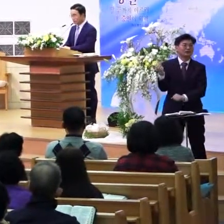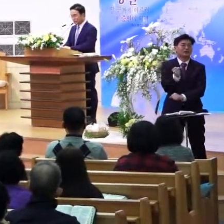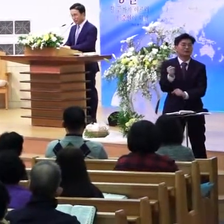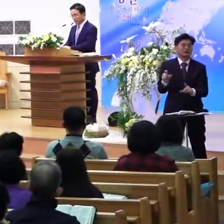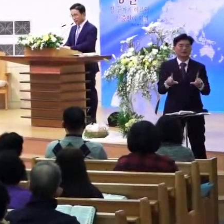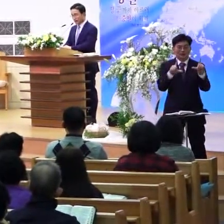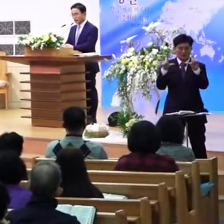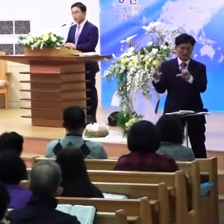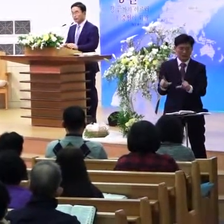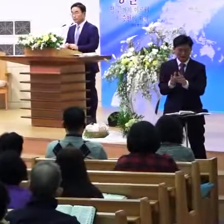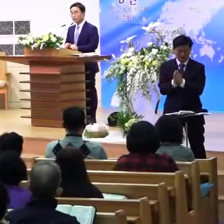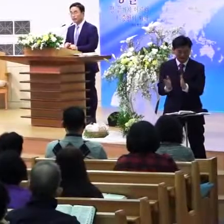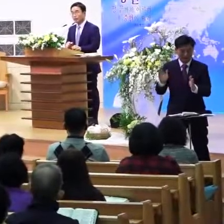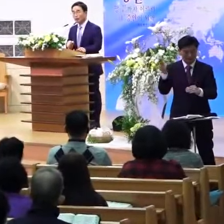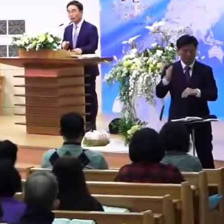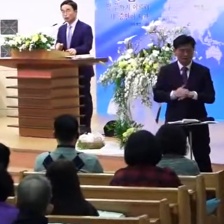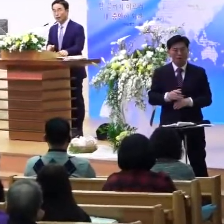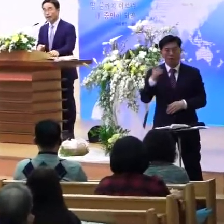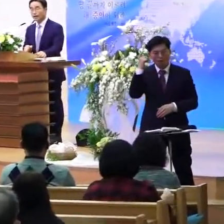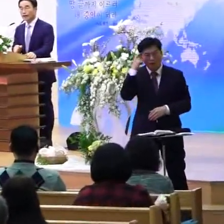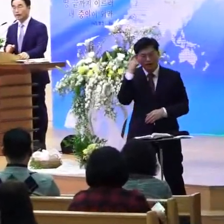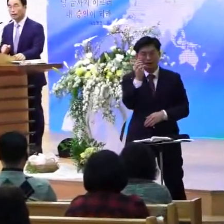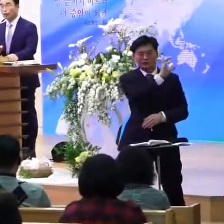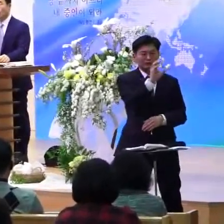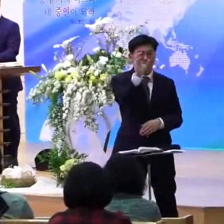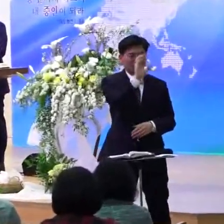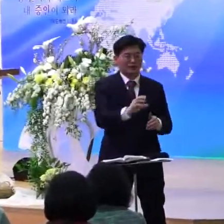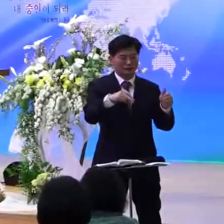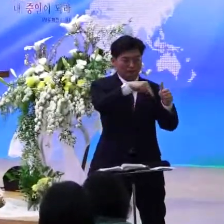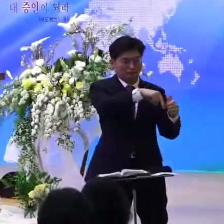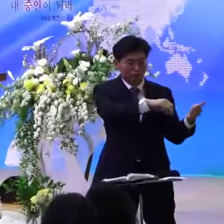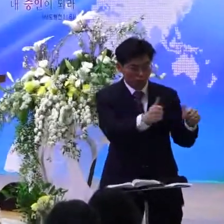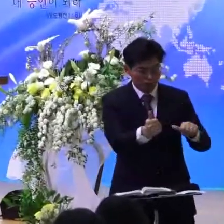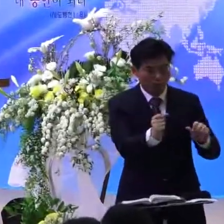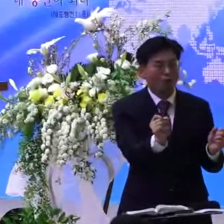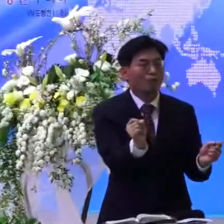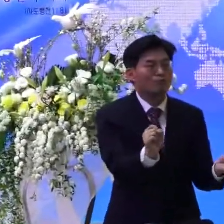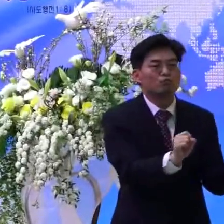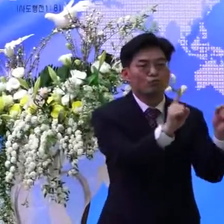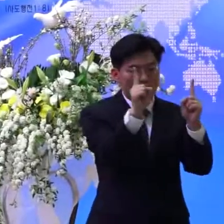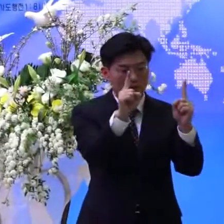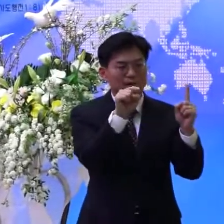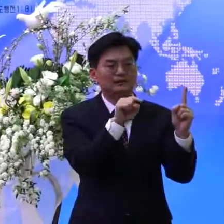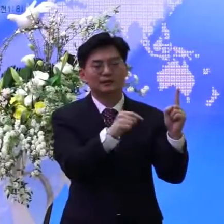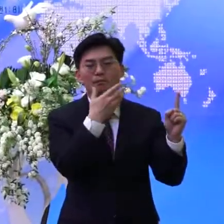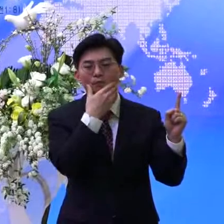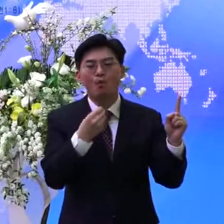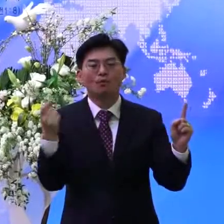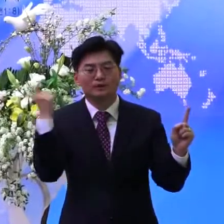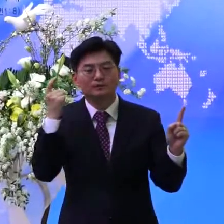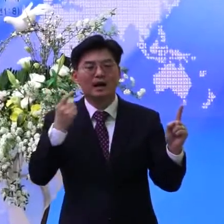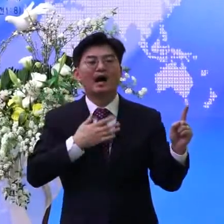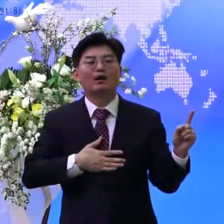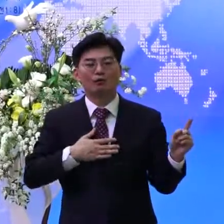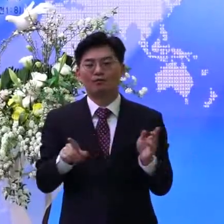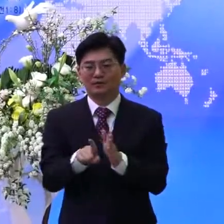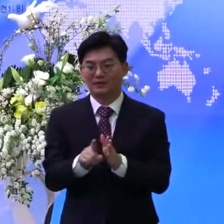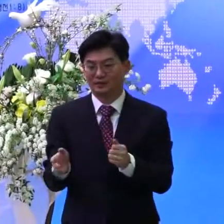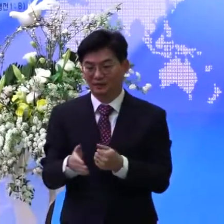회복의 역사가 십자가와 부활의 복음을 통해서 우리에게 일어나는 것입니다.